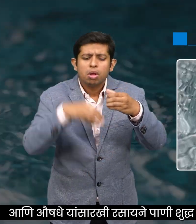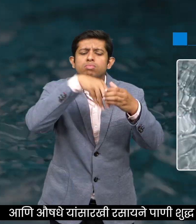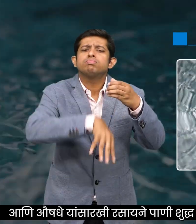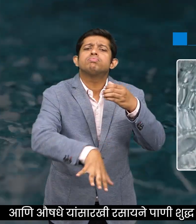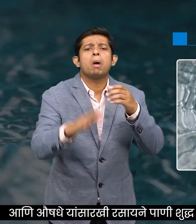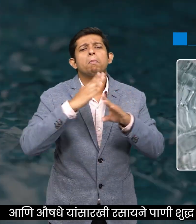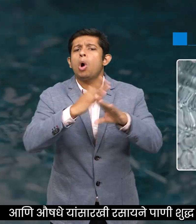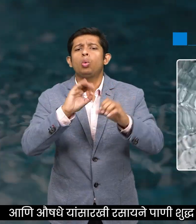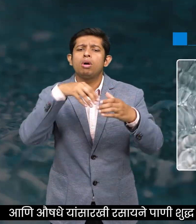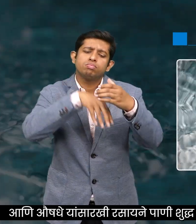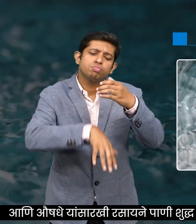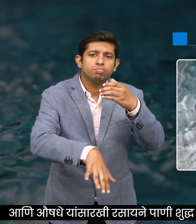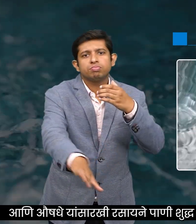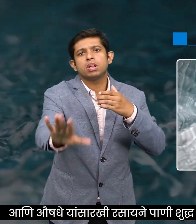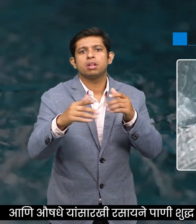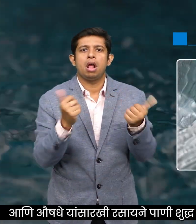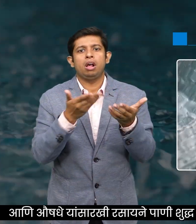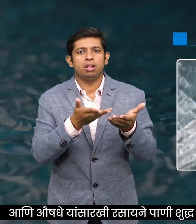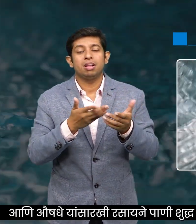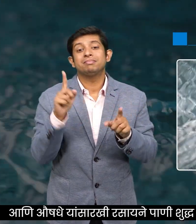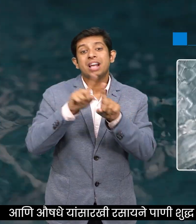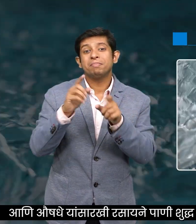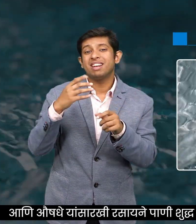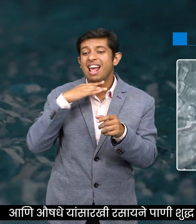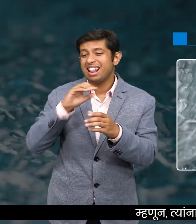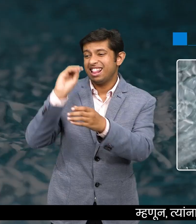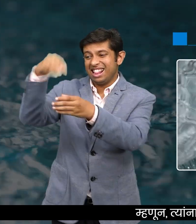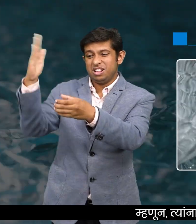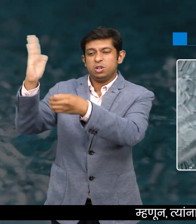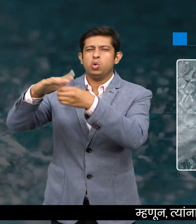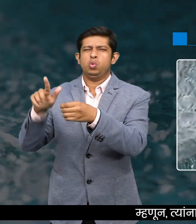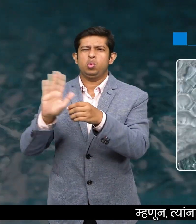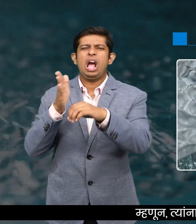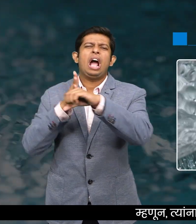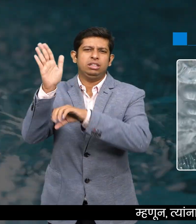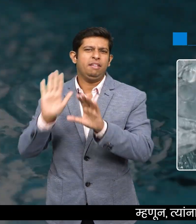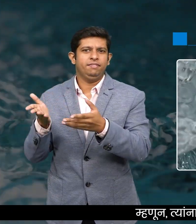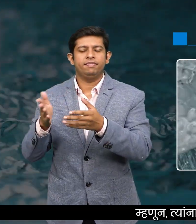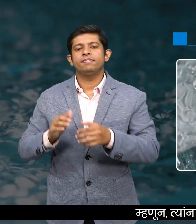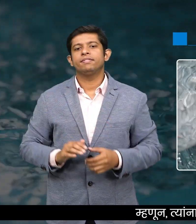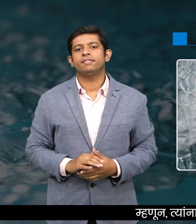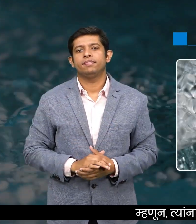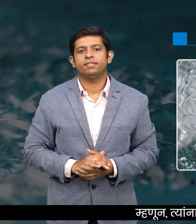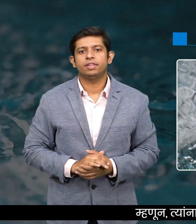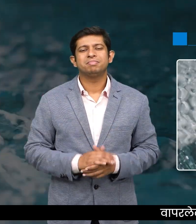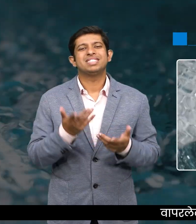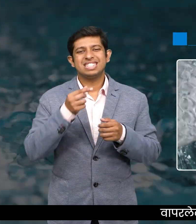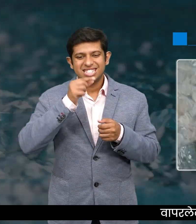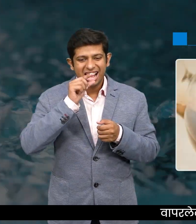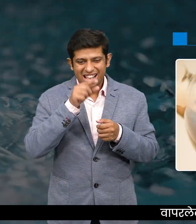करणारे सूक्ष्म जीव मारू शकतात, म्हणून त्यांना गटारात फेकू नका. वापरलेली